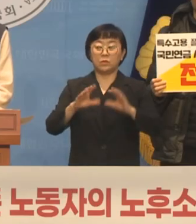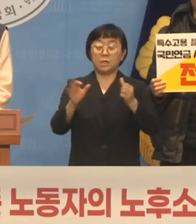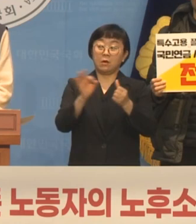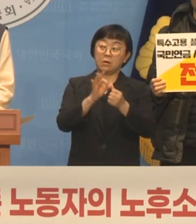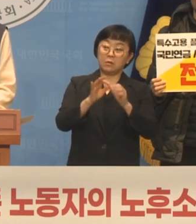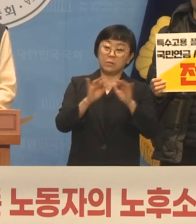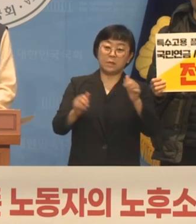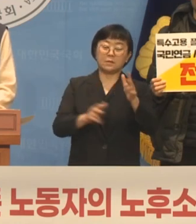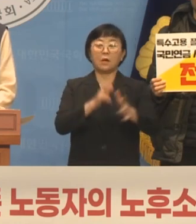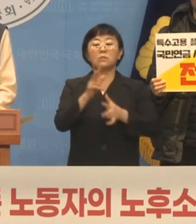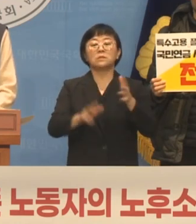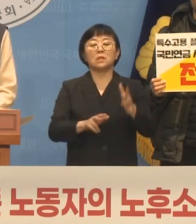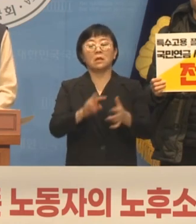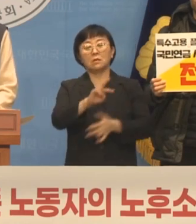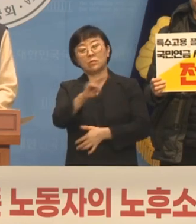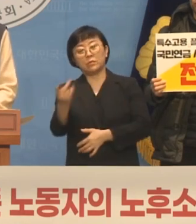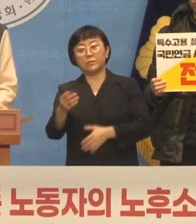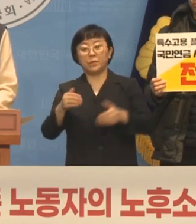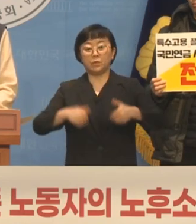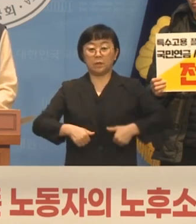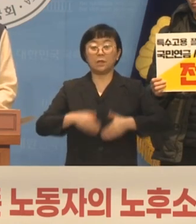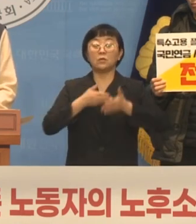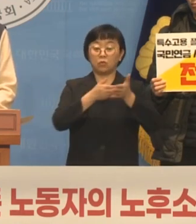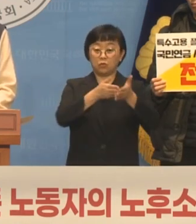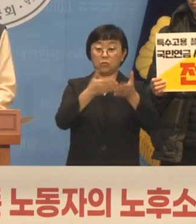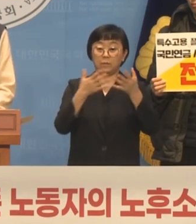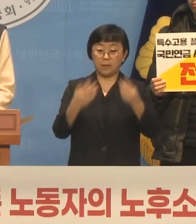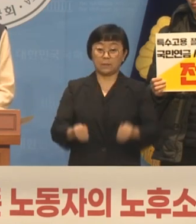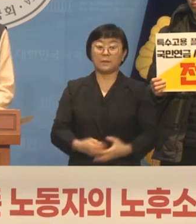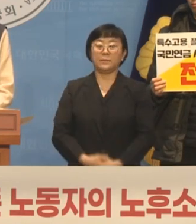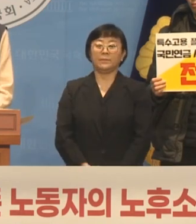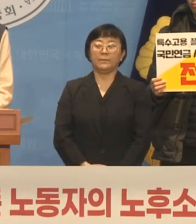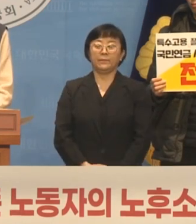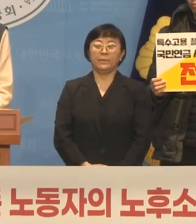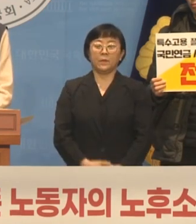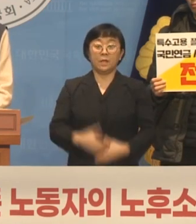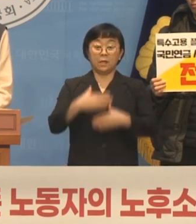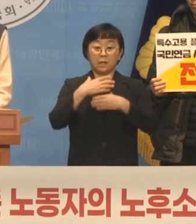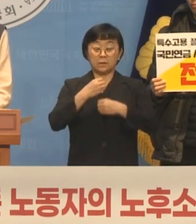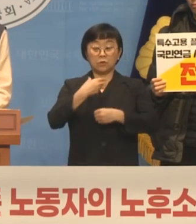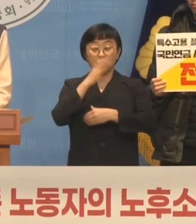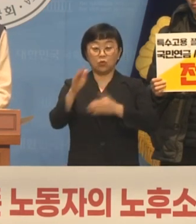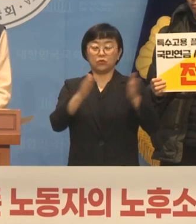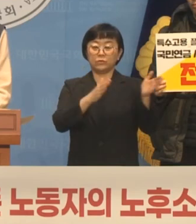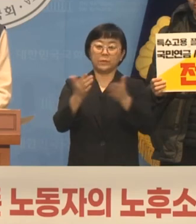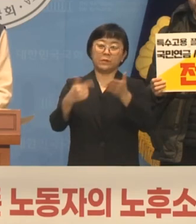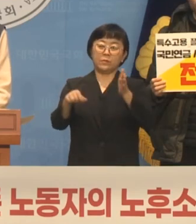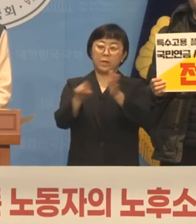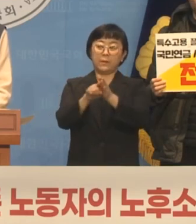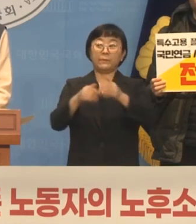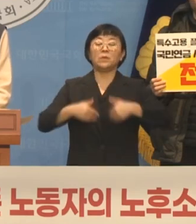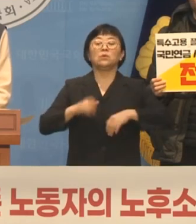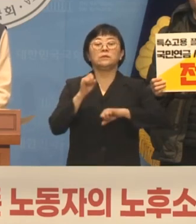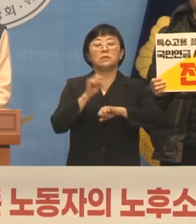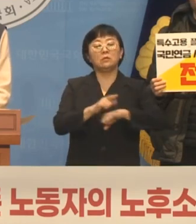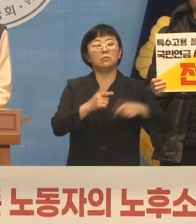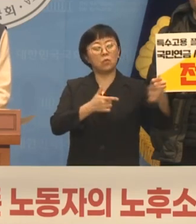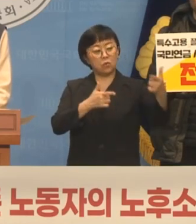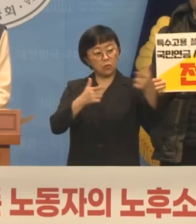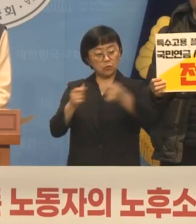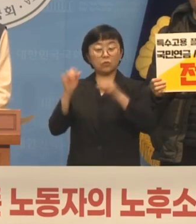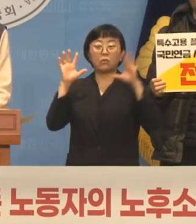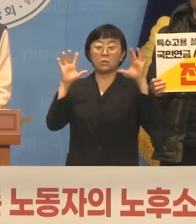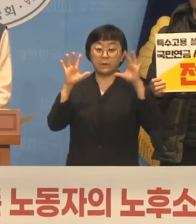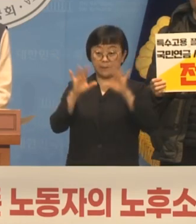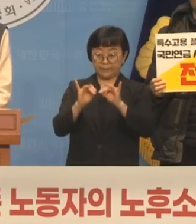국민연금이 사업장 가입으로 전환되어야 한다는 요구가 많습니다. 안정된 노후 준비를 해야 한다는 필요성은 모두 다